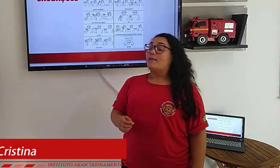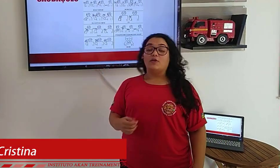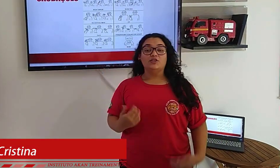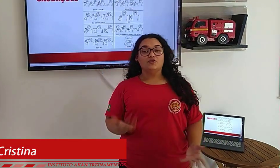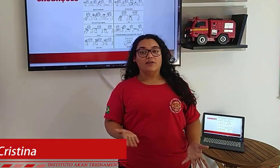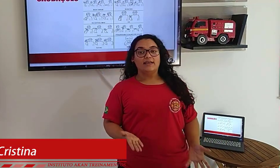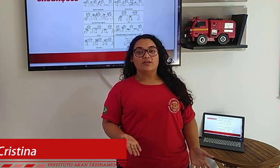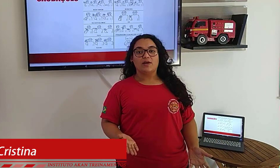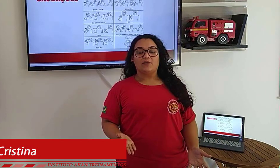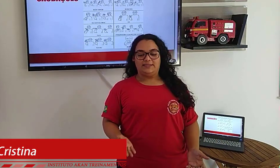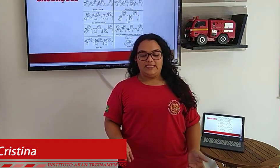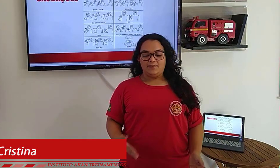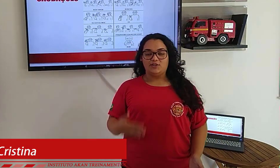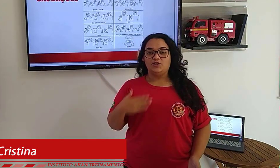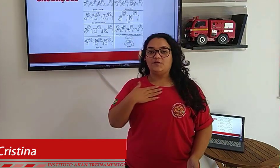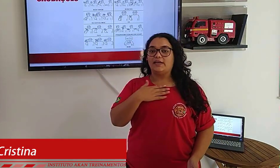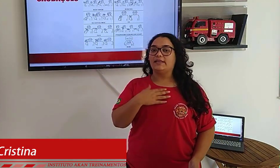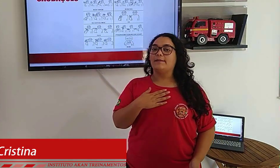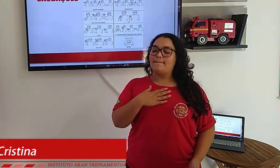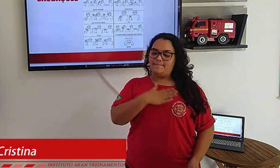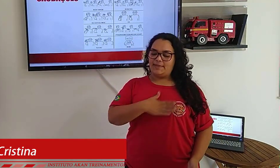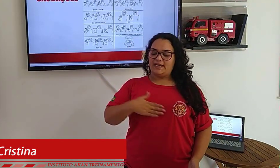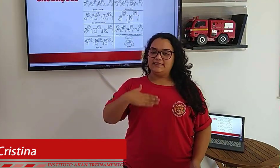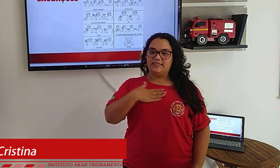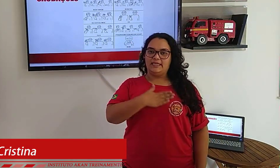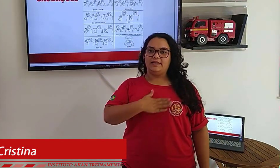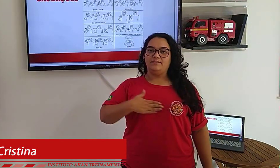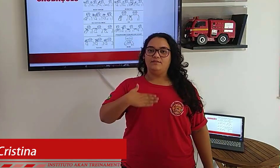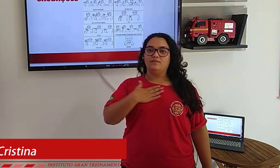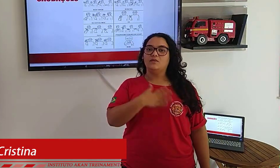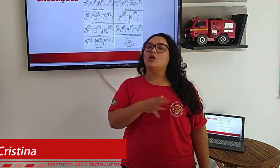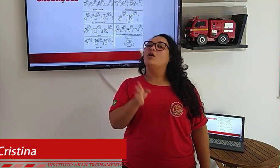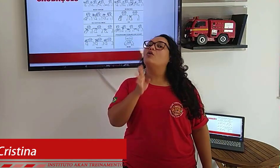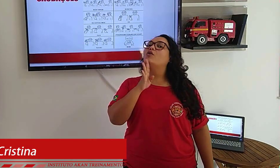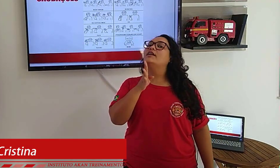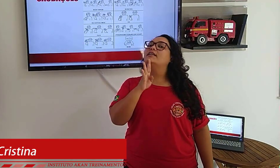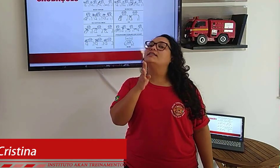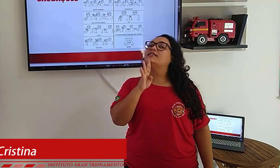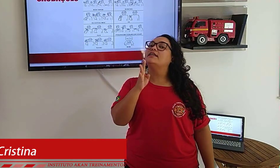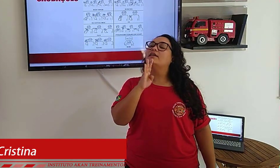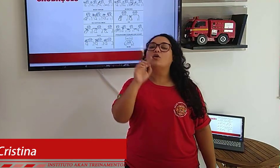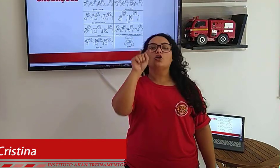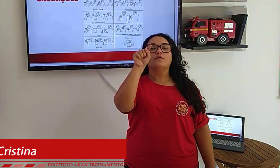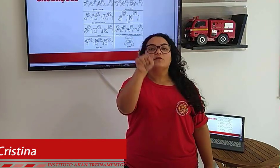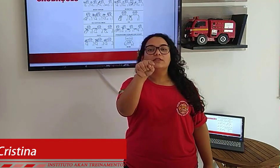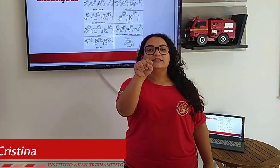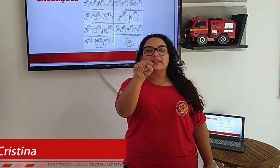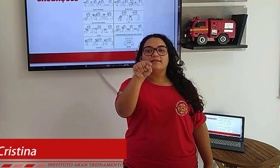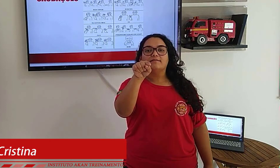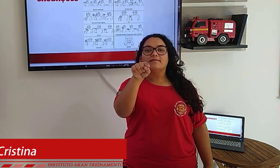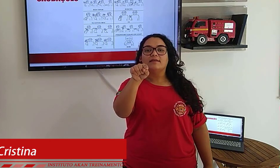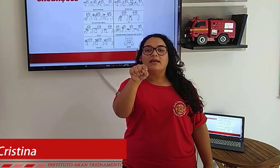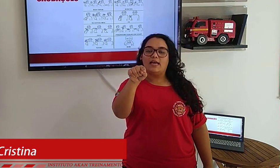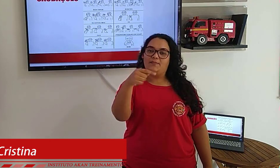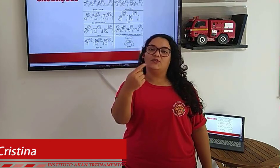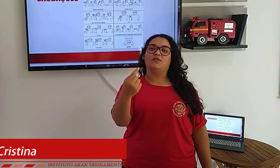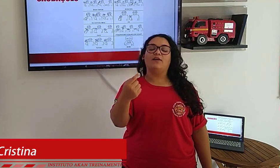Quando a gente conhece alguém, por exemplo, a gente fala prazer conhecer você. Aí a pessoa